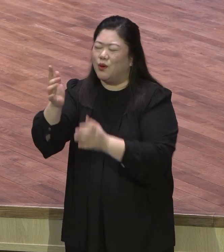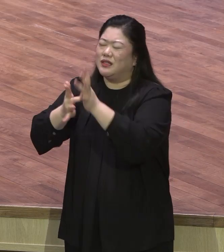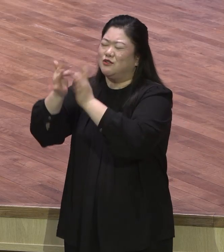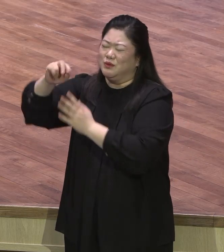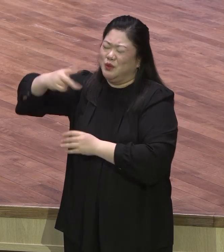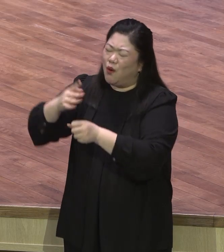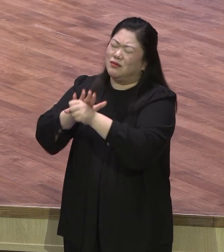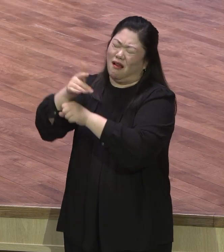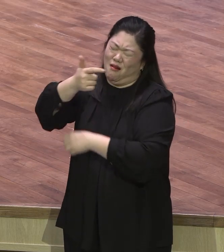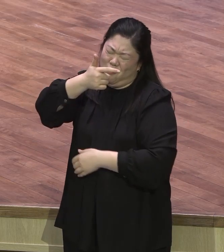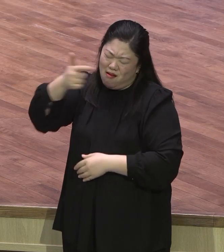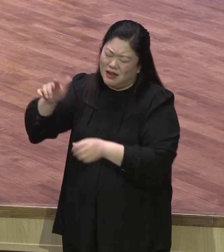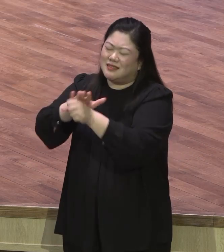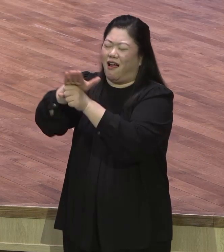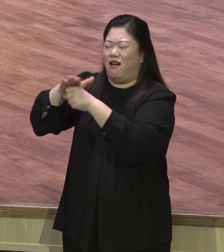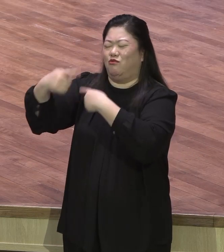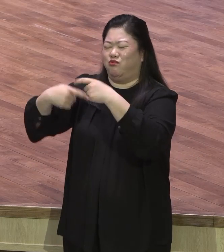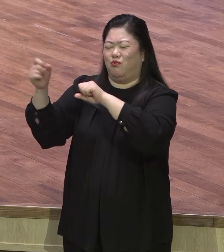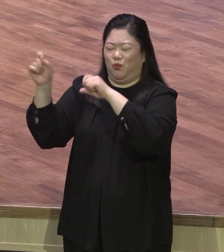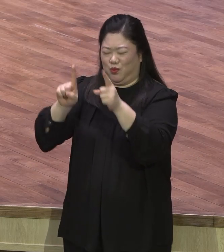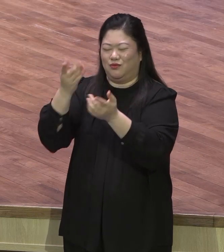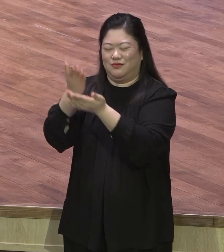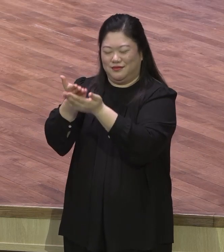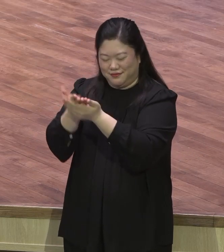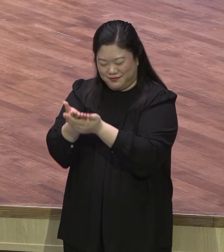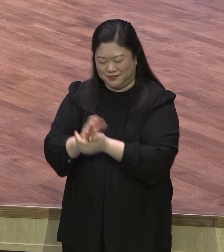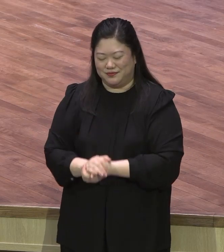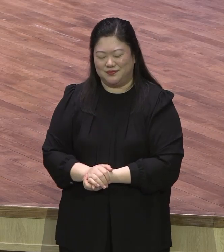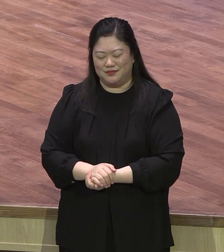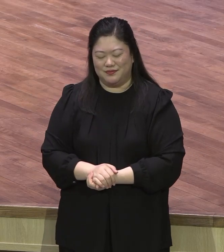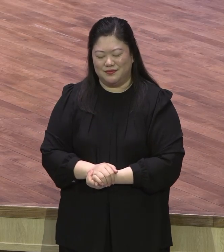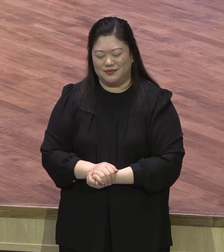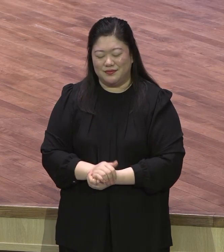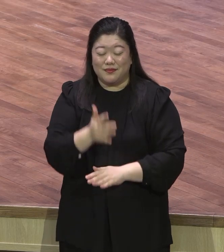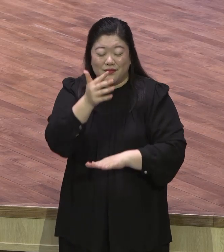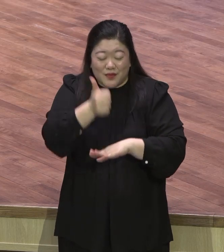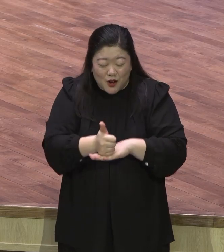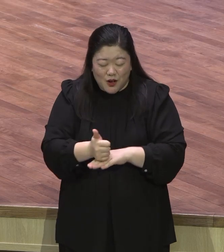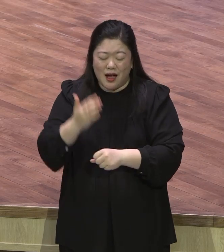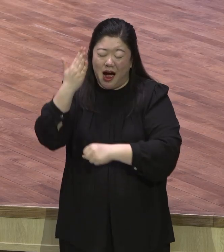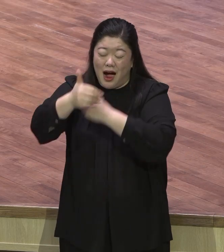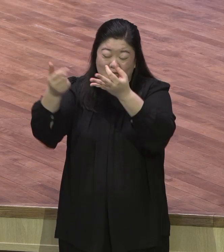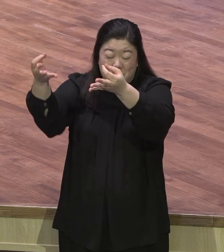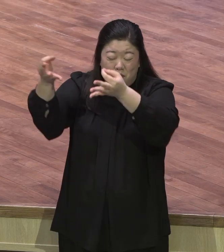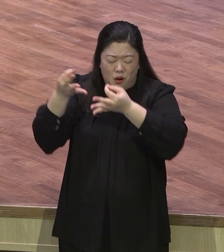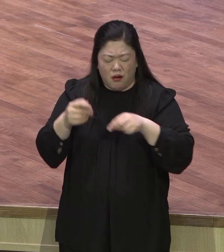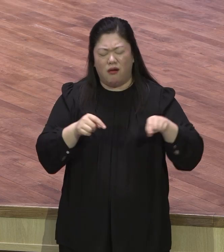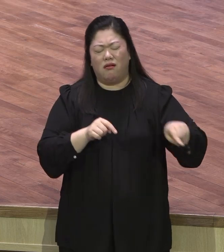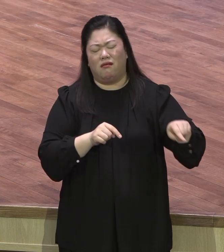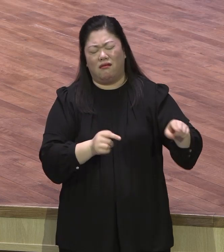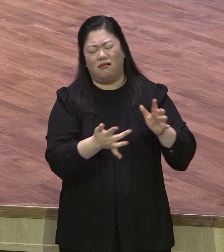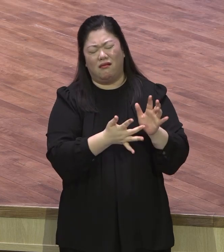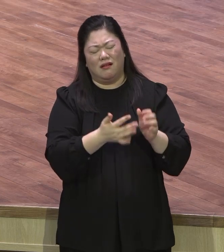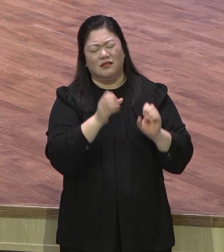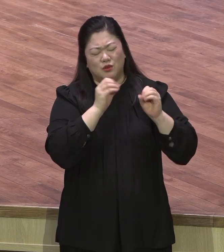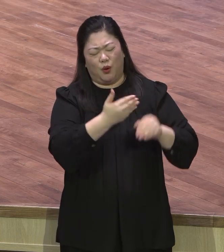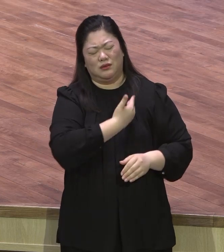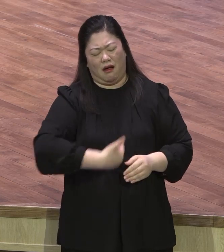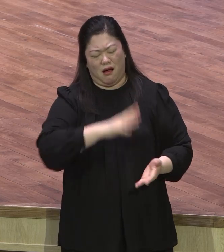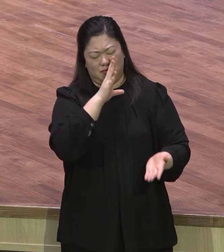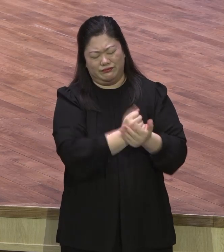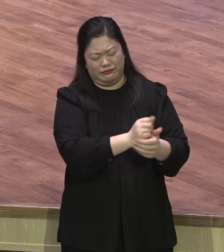넘치게 하야 주옵사사 그래서 기도의 사람으로 하나님의 서시기에 좋은 성령의 사람으로 주님이여